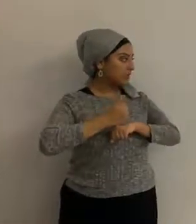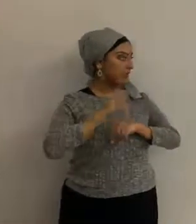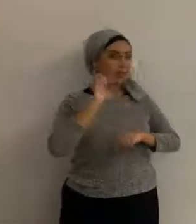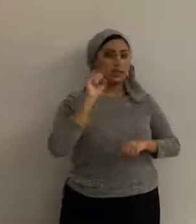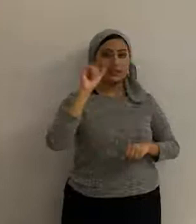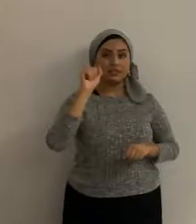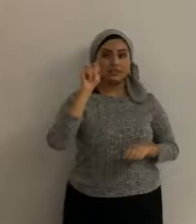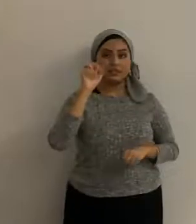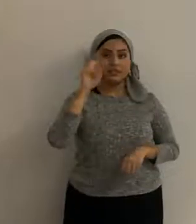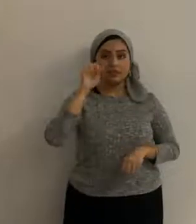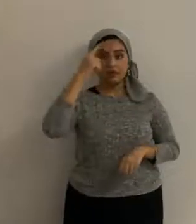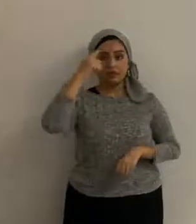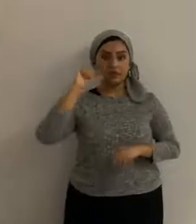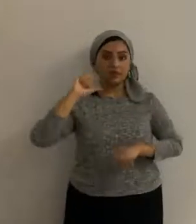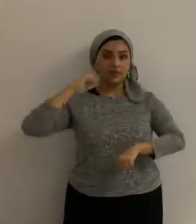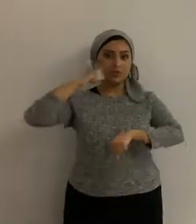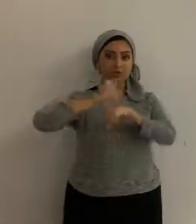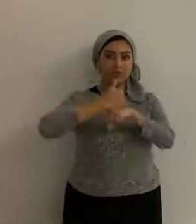cimentación, una consecución